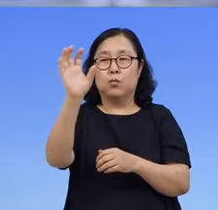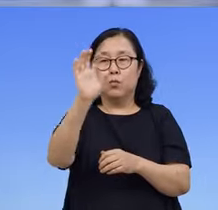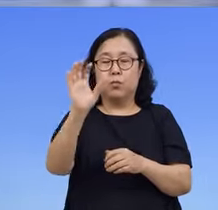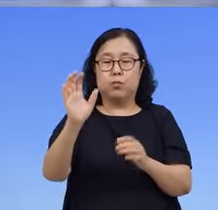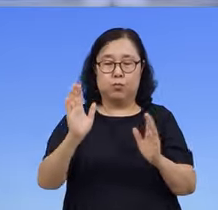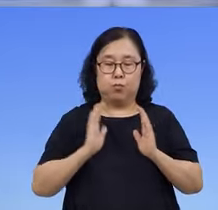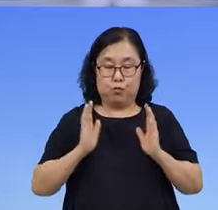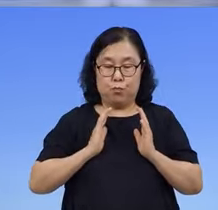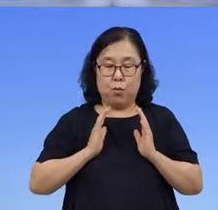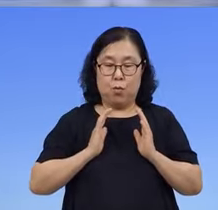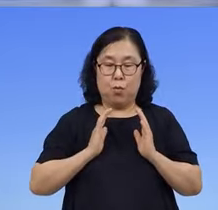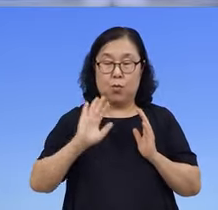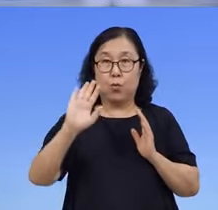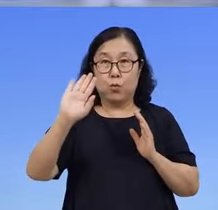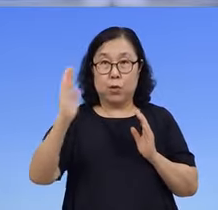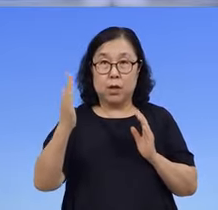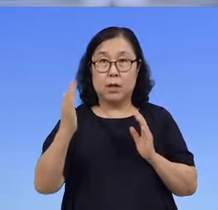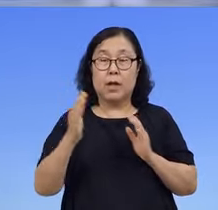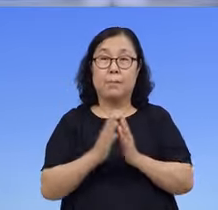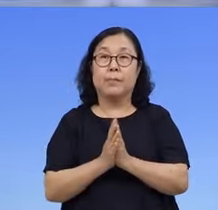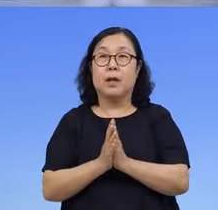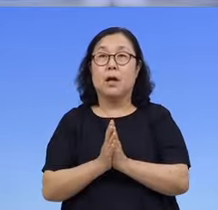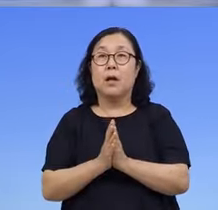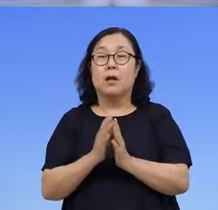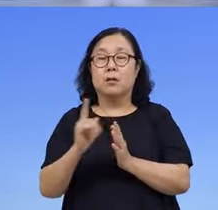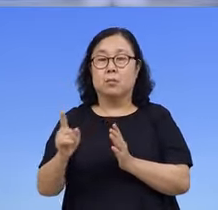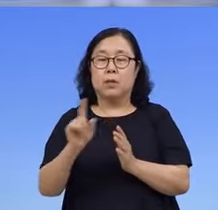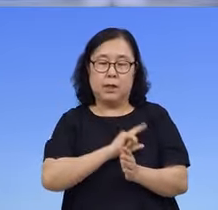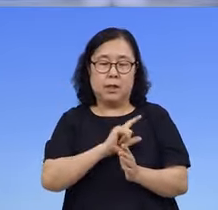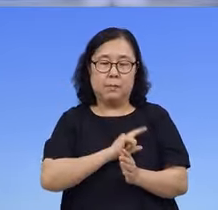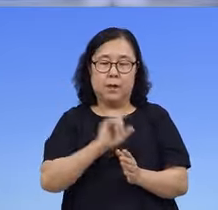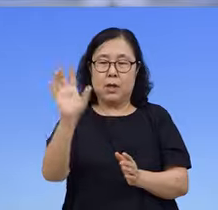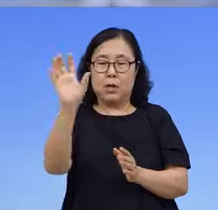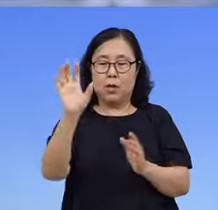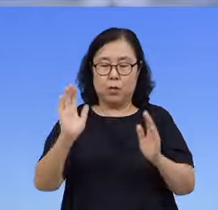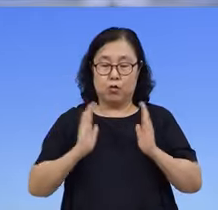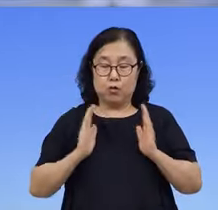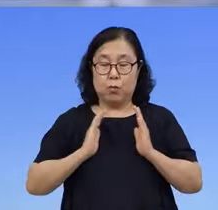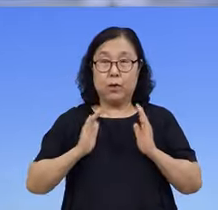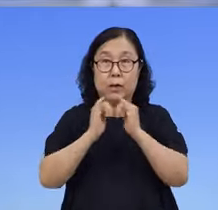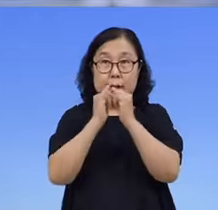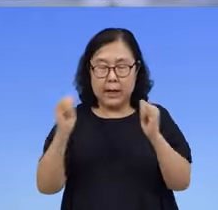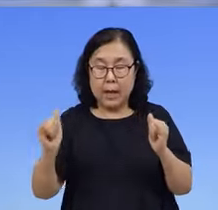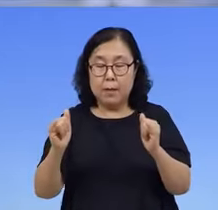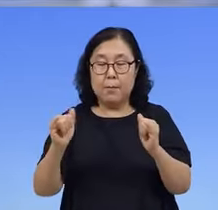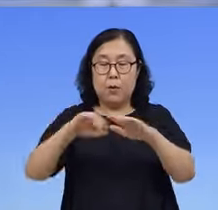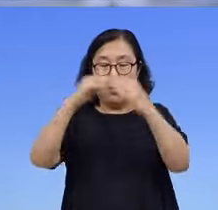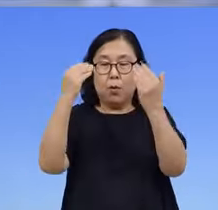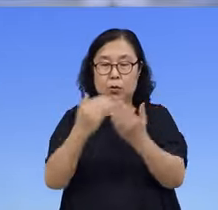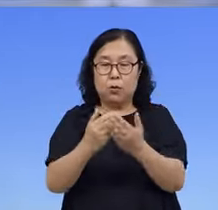이제 중복되는 분, 이제 홍길동 목사님을 이분도 추천하시고 저분도 추천하시고 중복되는 거를 다 이제